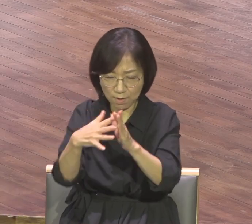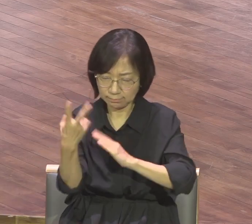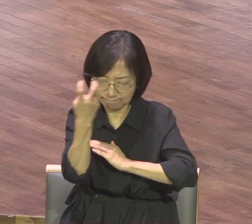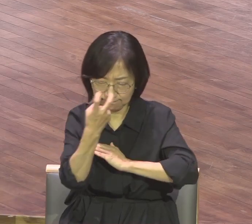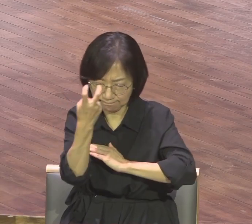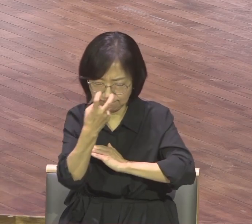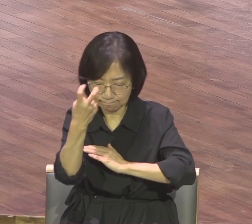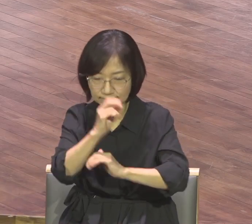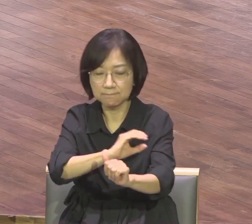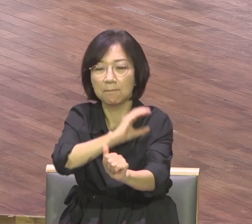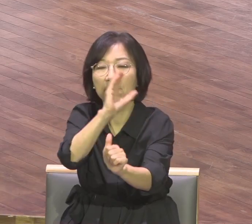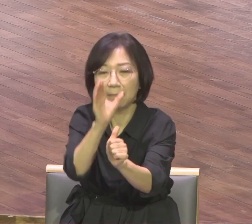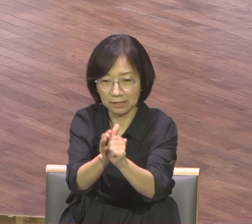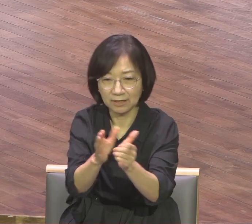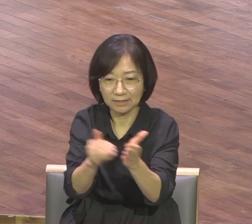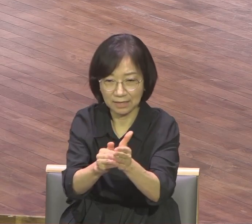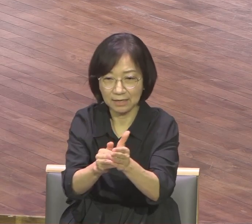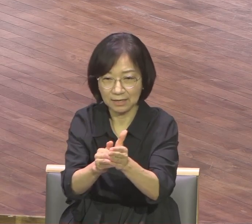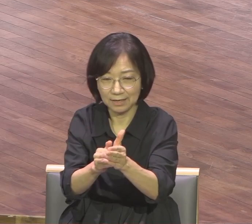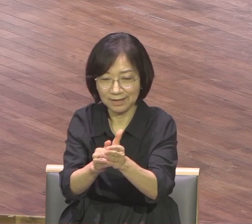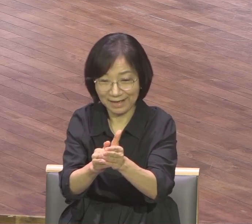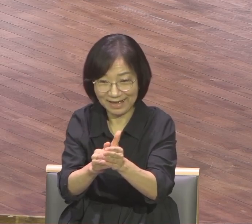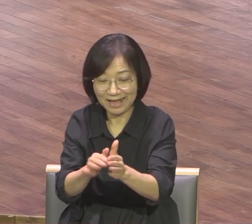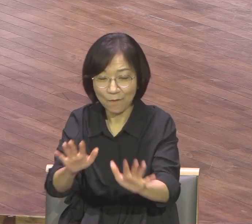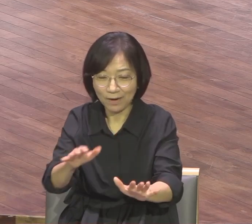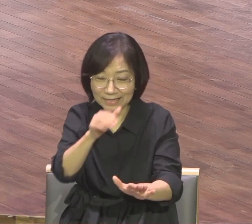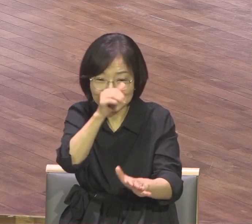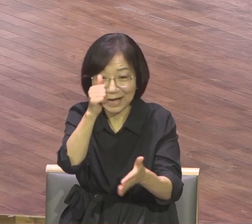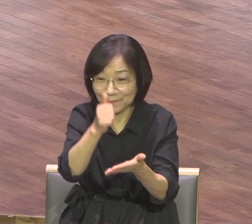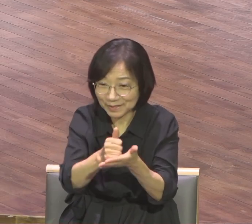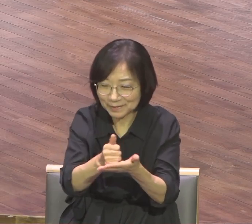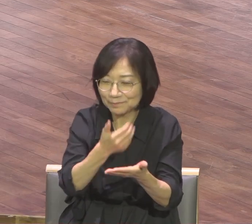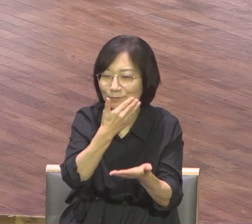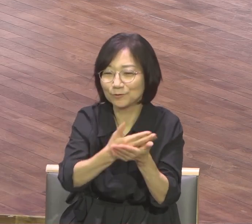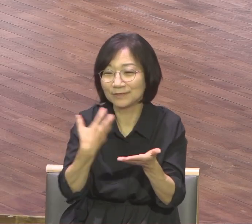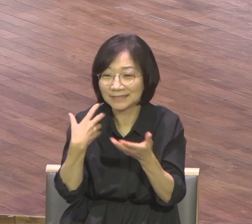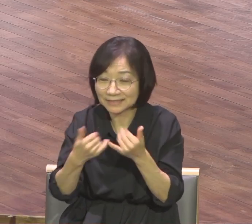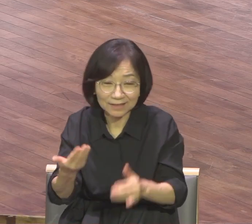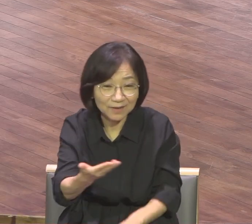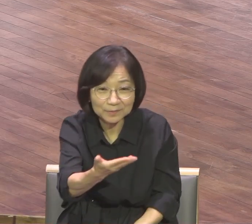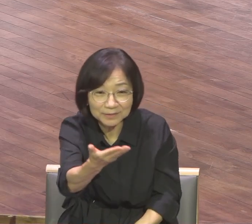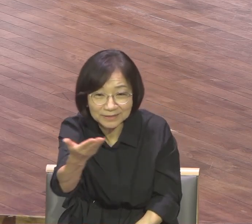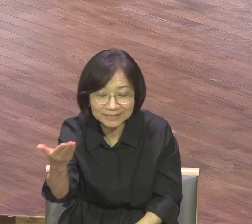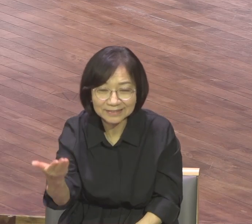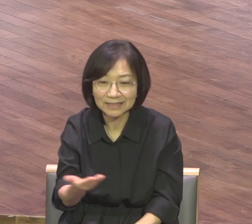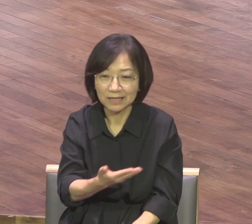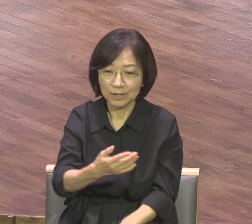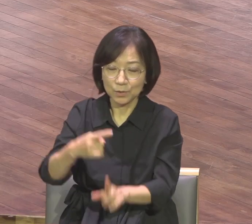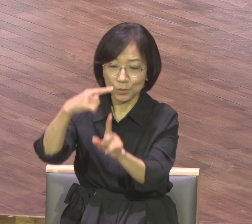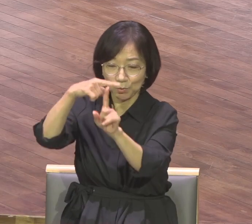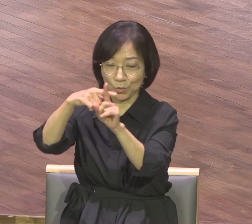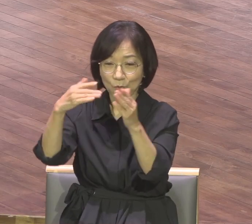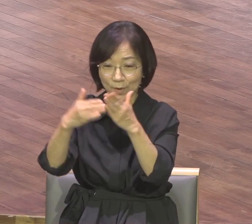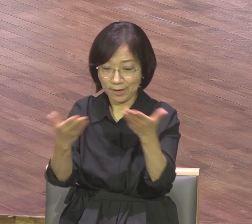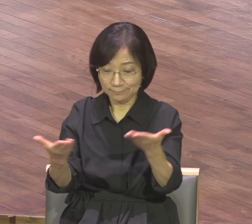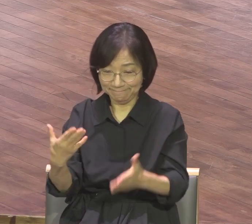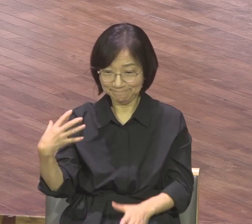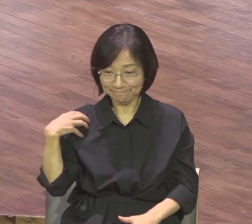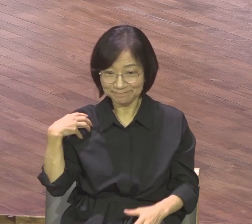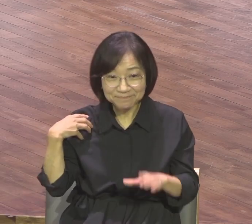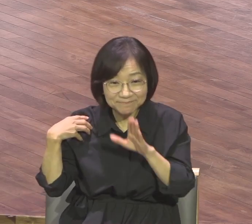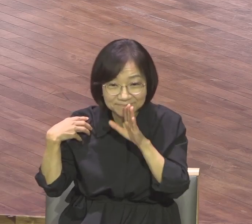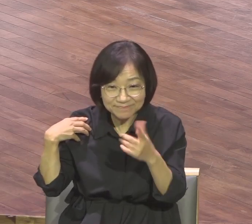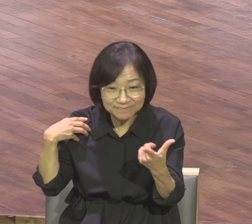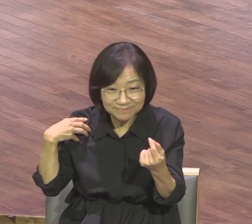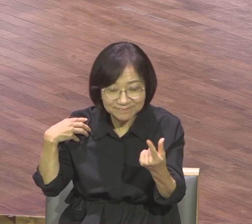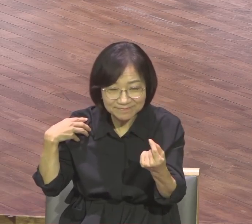하셨느니라. 교회를 잘 보살펴라. 장로님들, 중직자들은요, 교회의 직분을 맡은 분들은요,